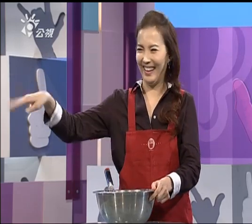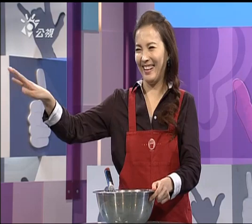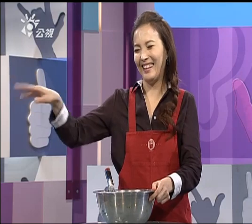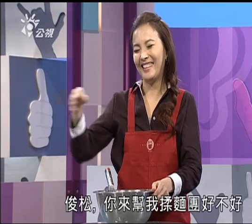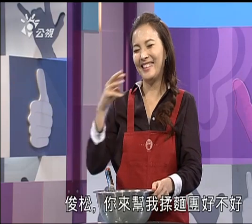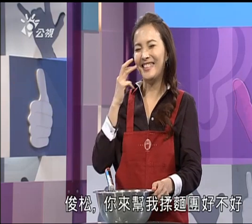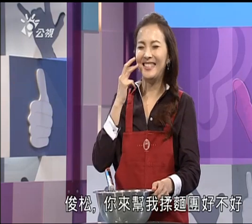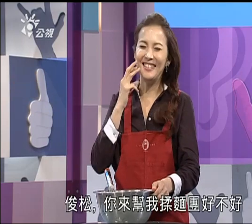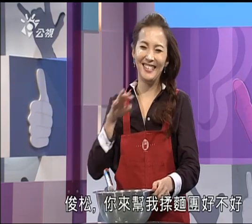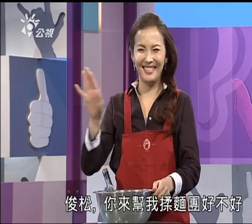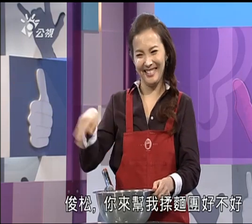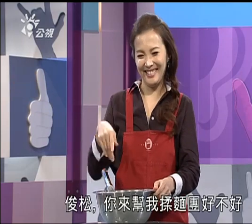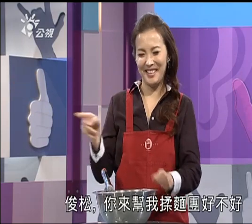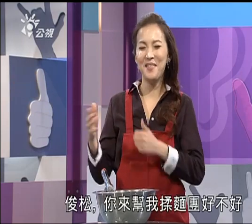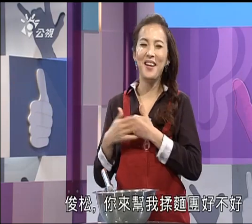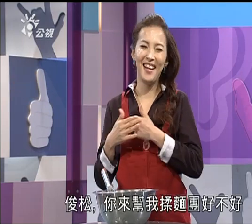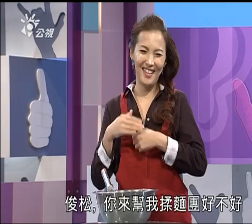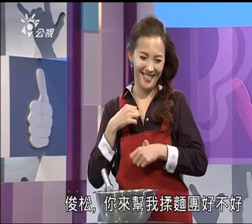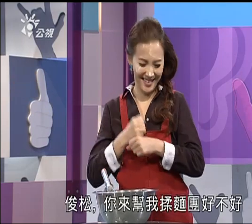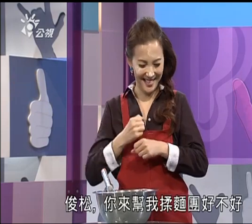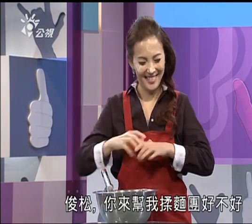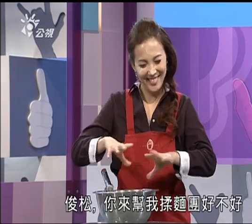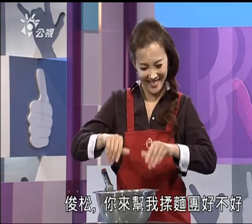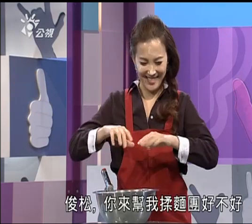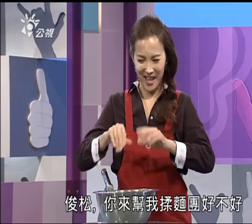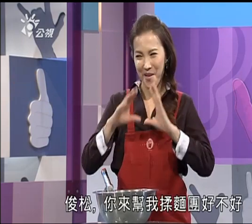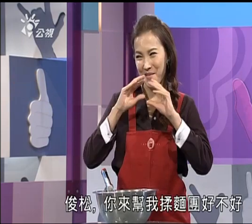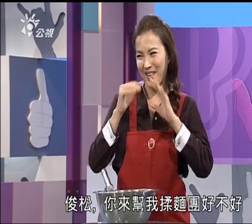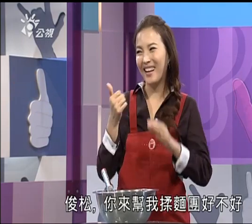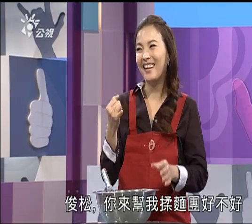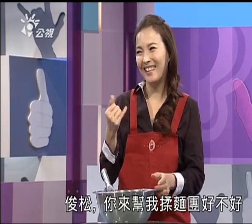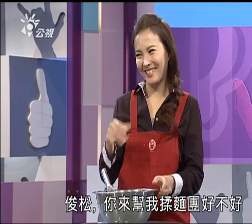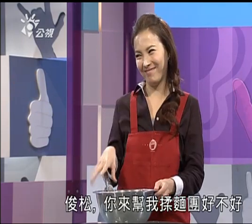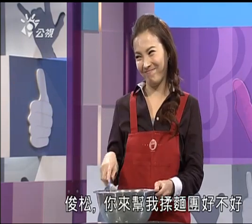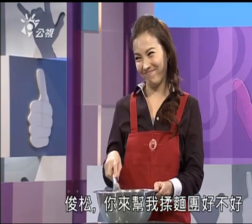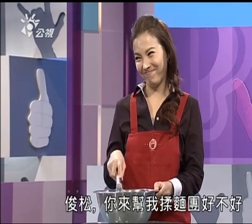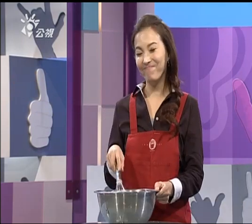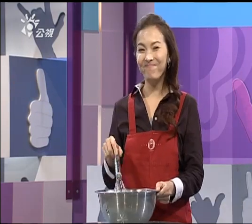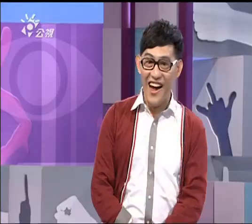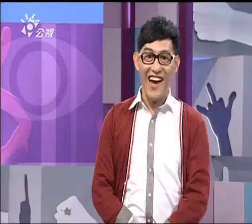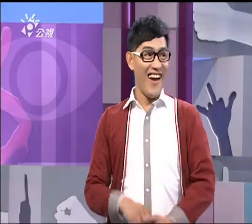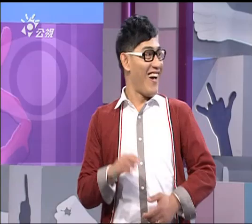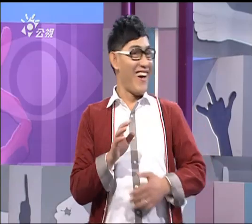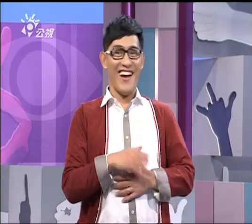哎，俊松，你来帮我揉面团好不好？